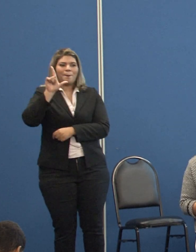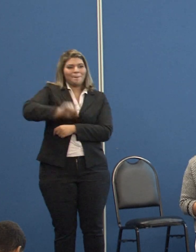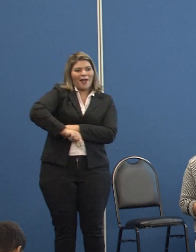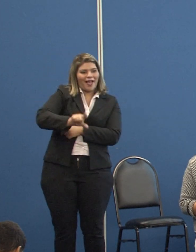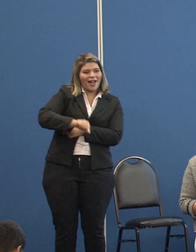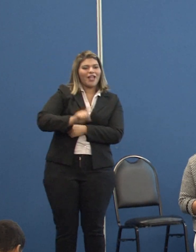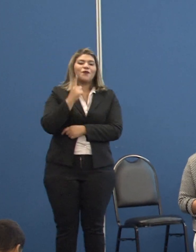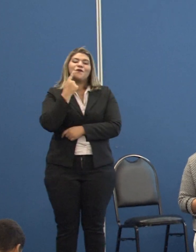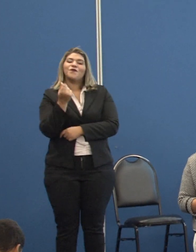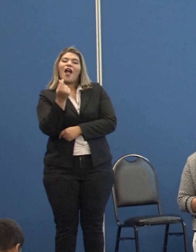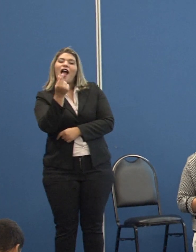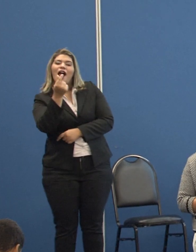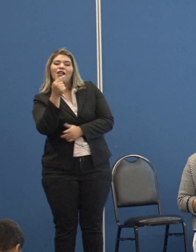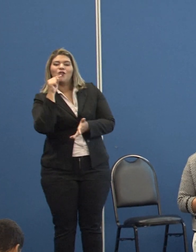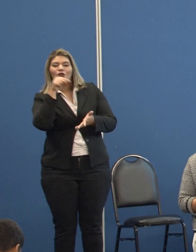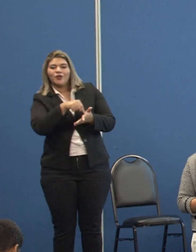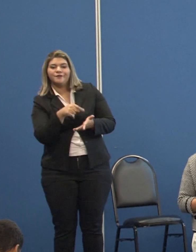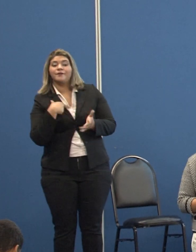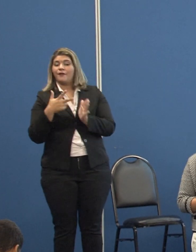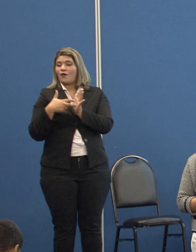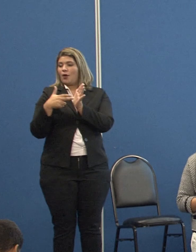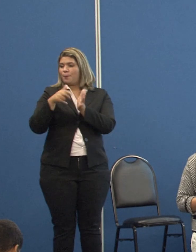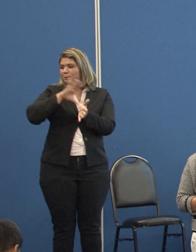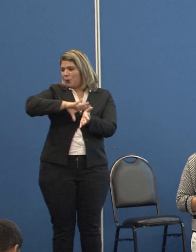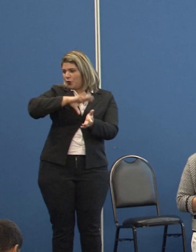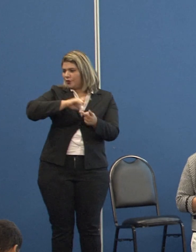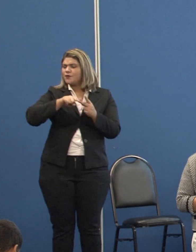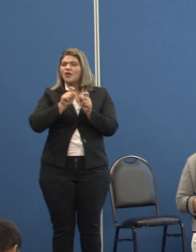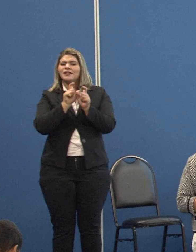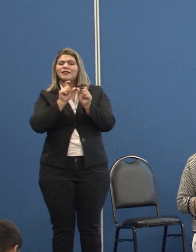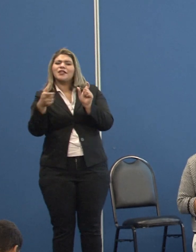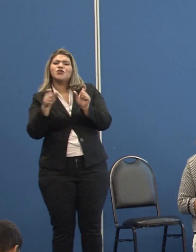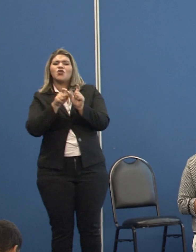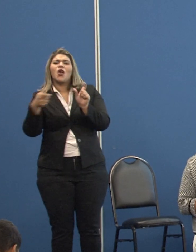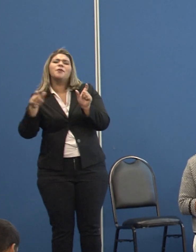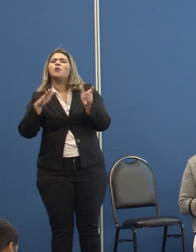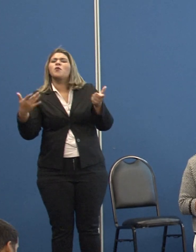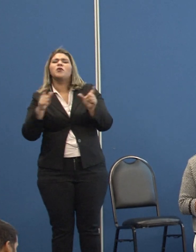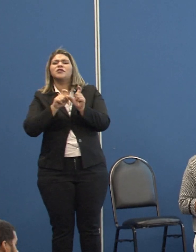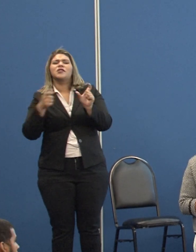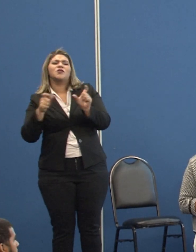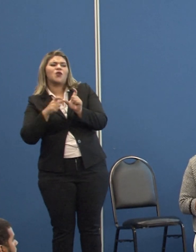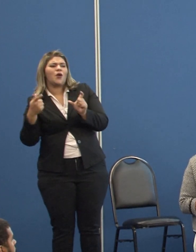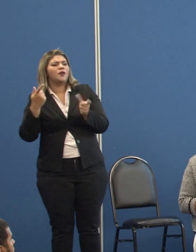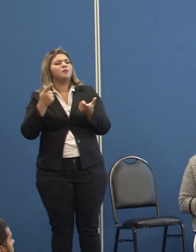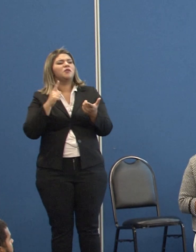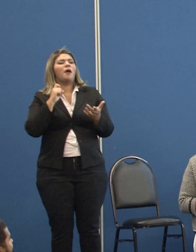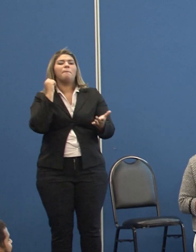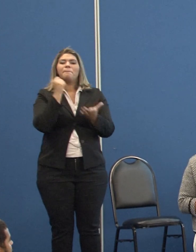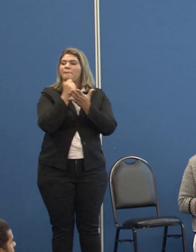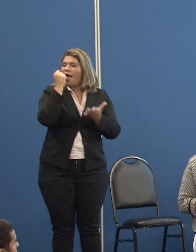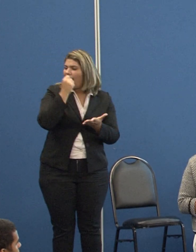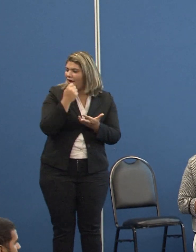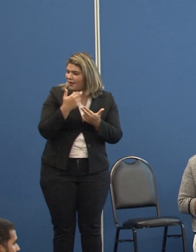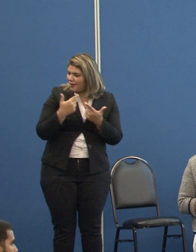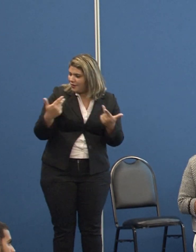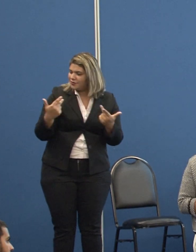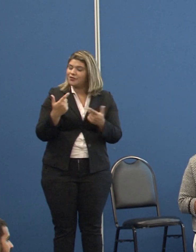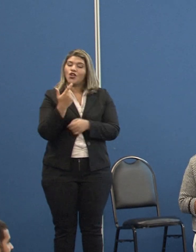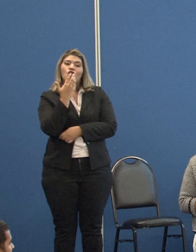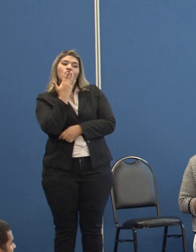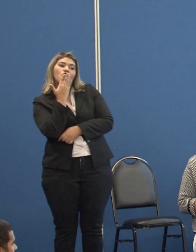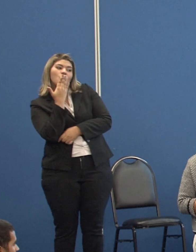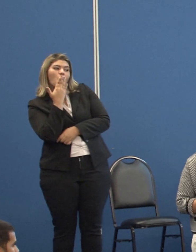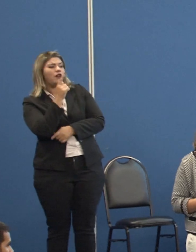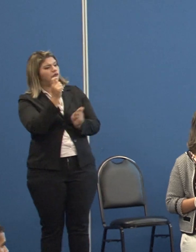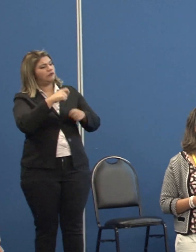trabalhar com o vocabulário, com sinônimos, o que é sinônimo de... o que é marca, como você falou, né? Então, assim, tem uma